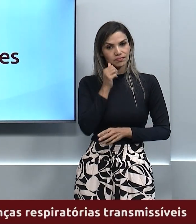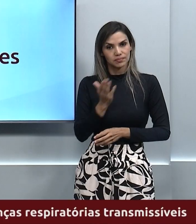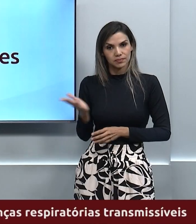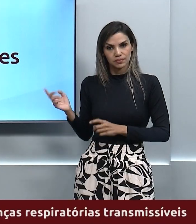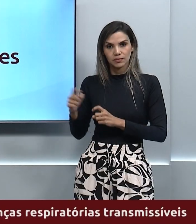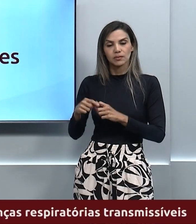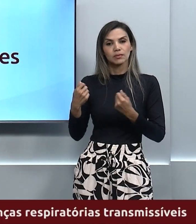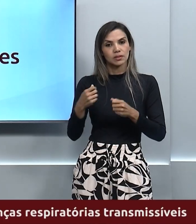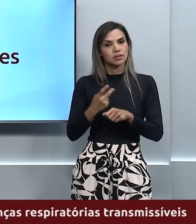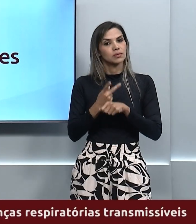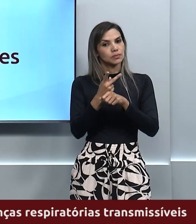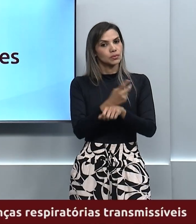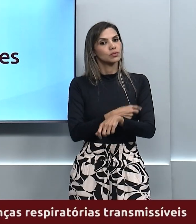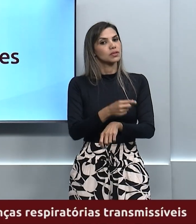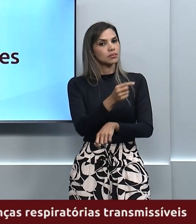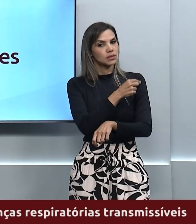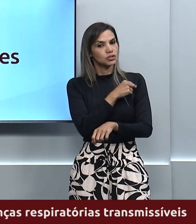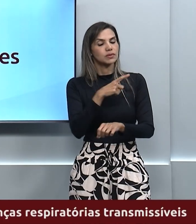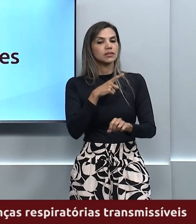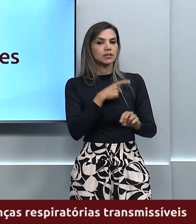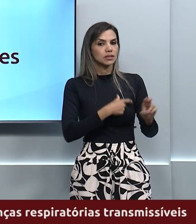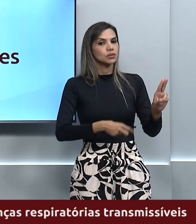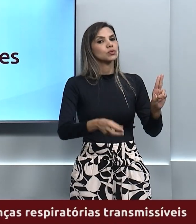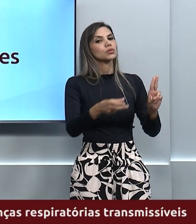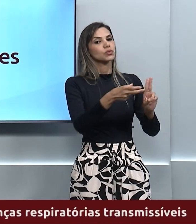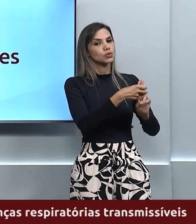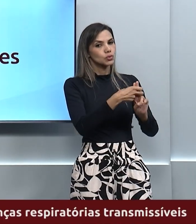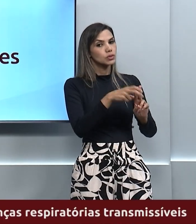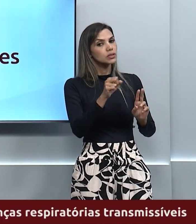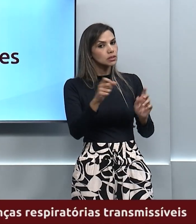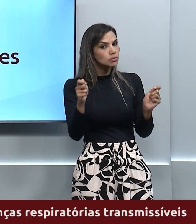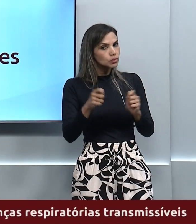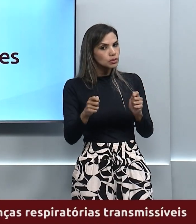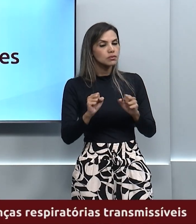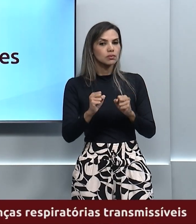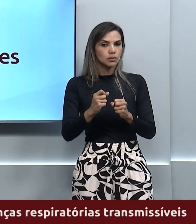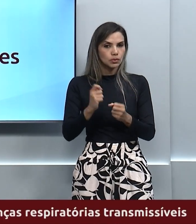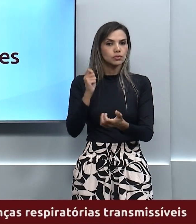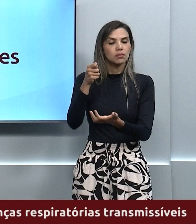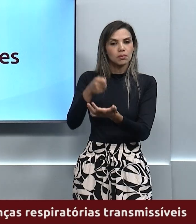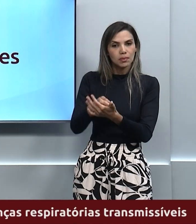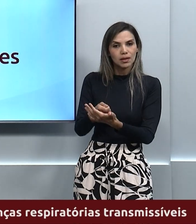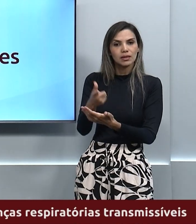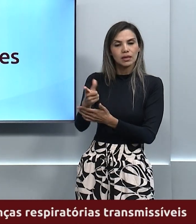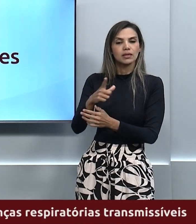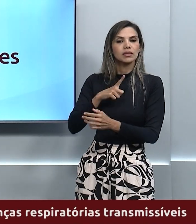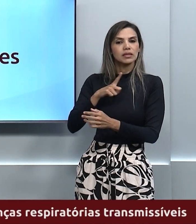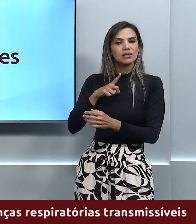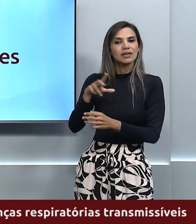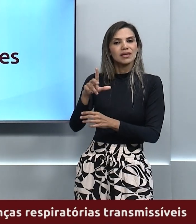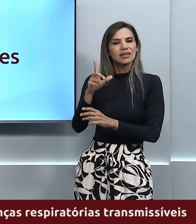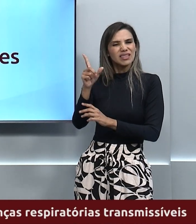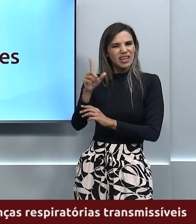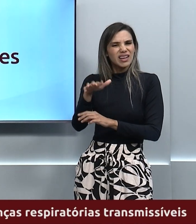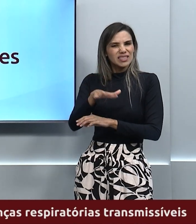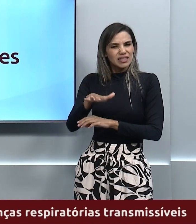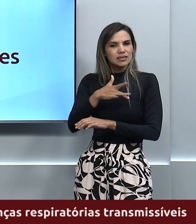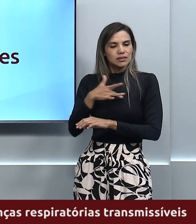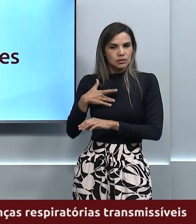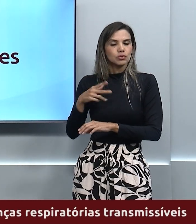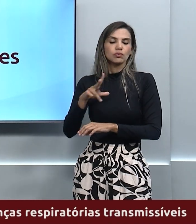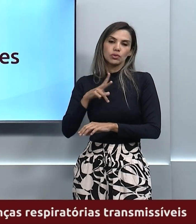Procure a vacina, aquela que está disponível no Serviço Público de Saúde, se puder pagar também aquela que está na rede privada e